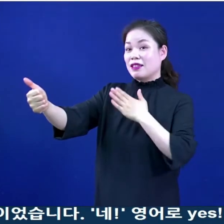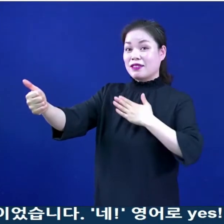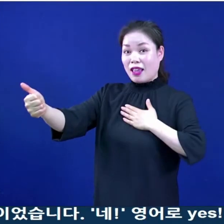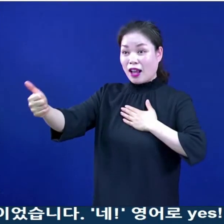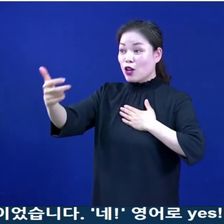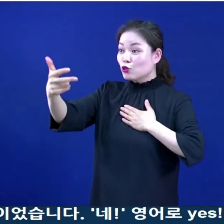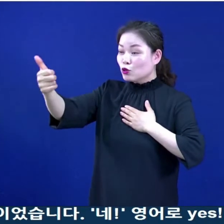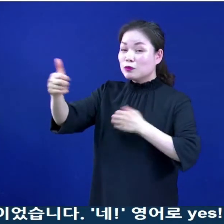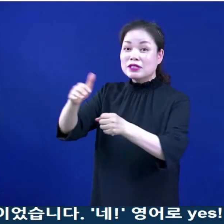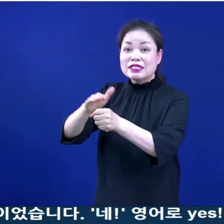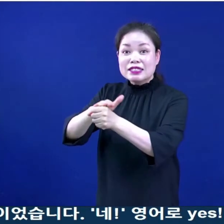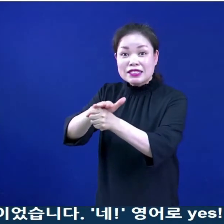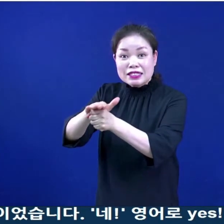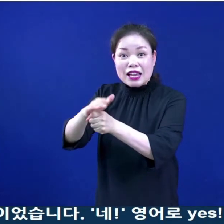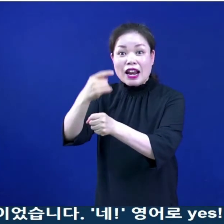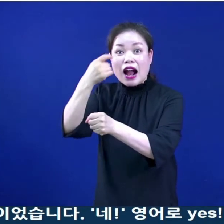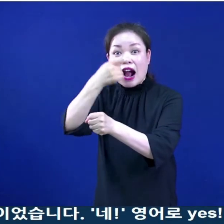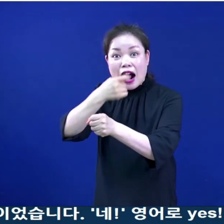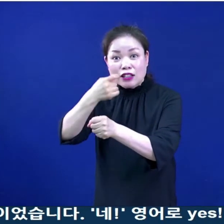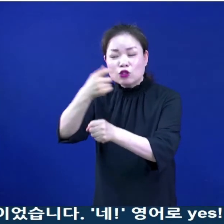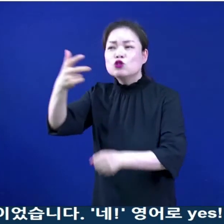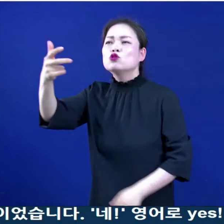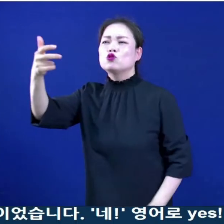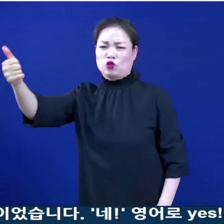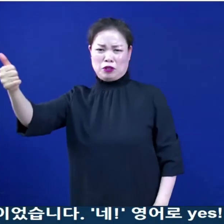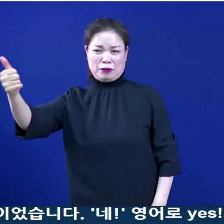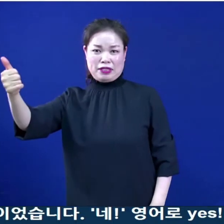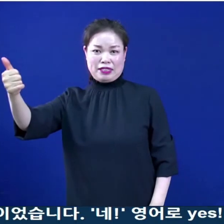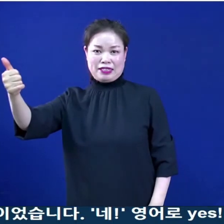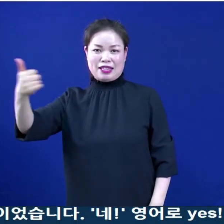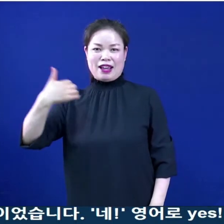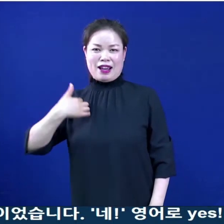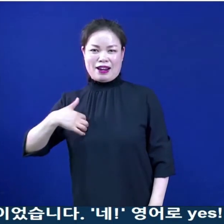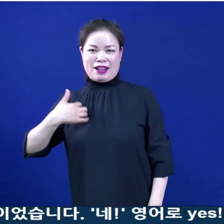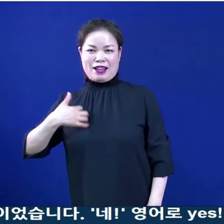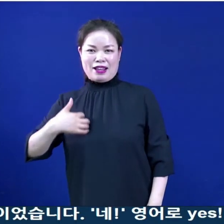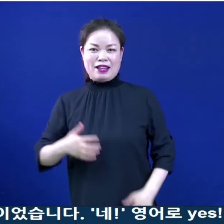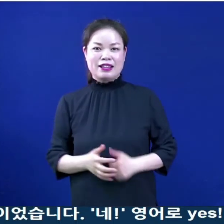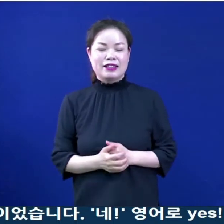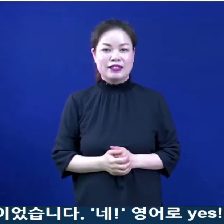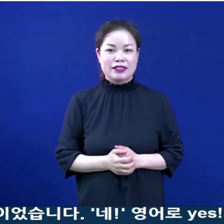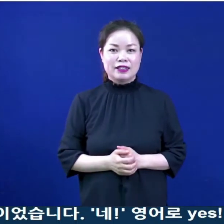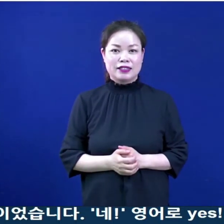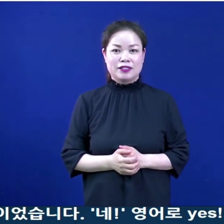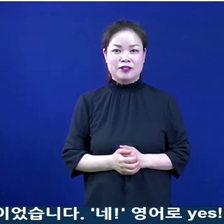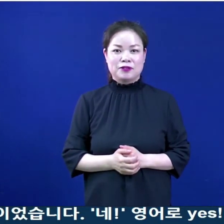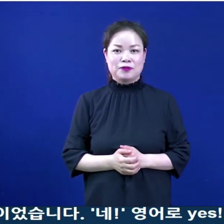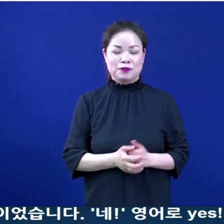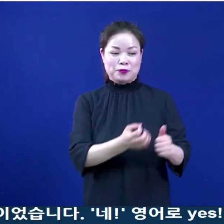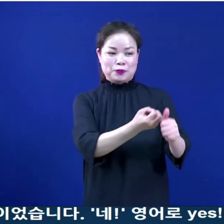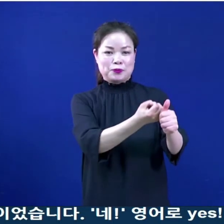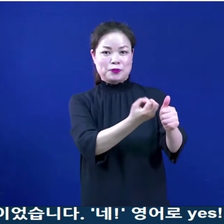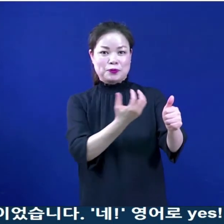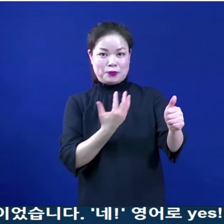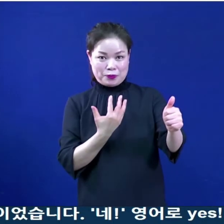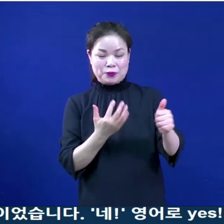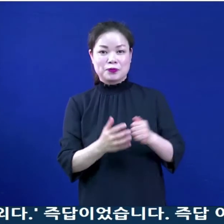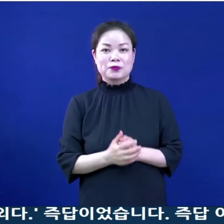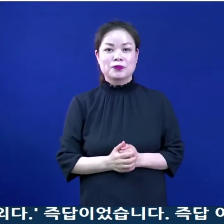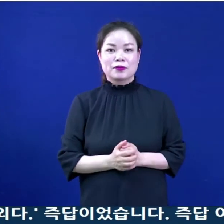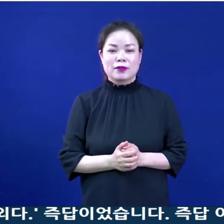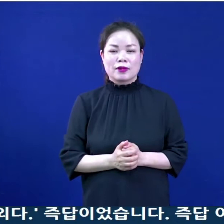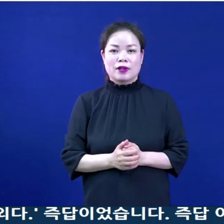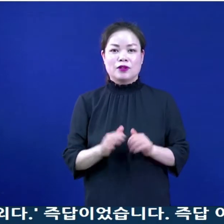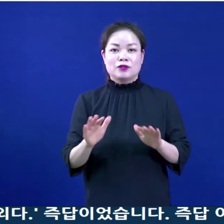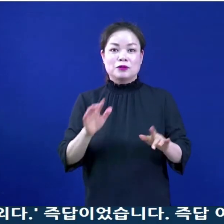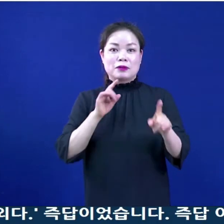내가 주님을 사랑하는 줄을 주께서 아시나이다. 이렇게 답을 하는 거죠. 자,